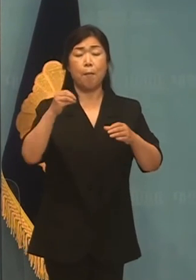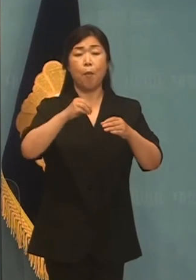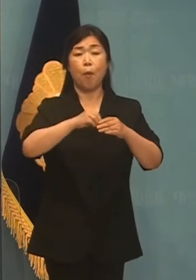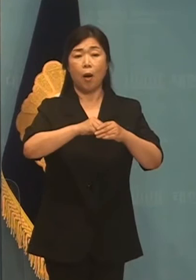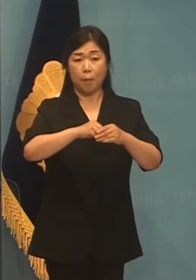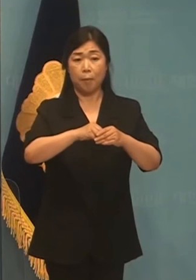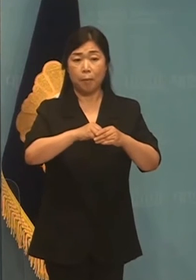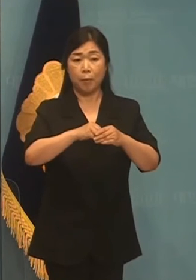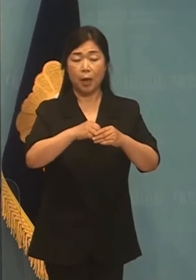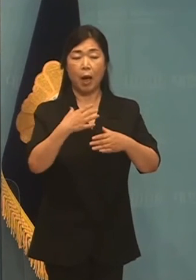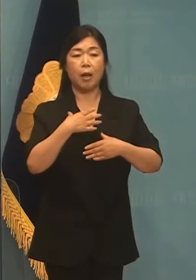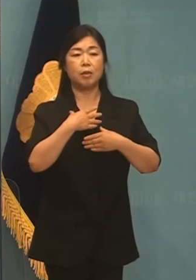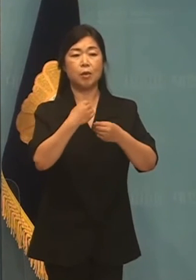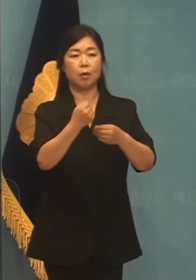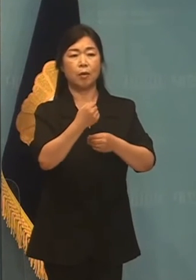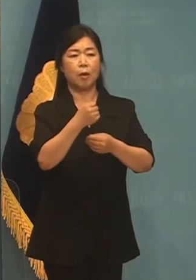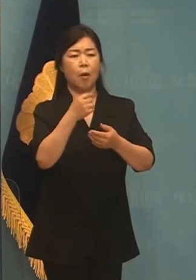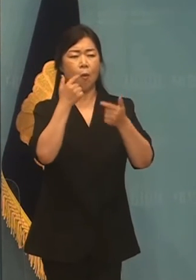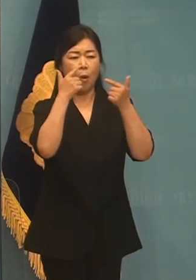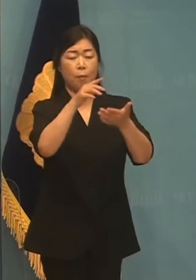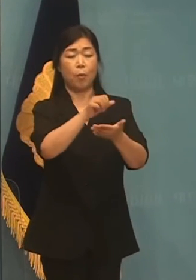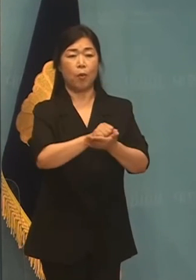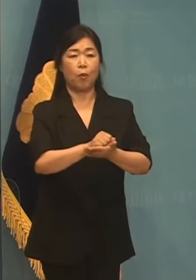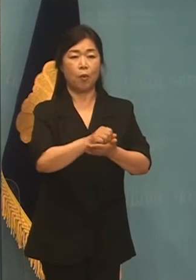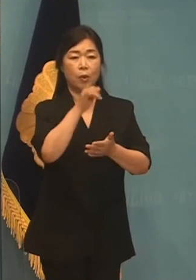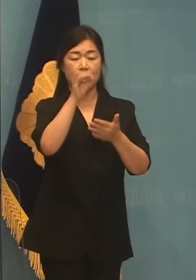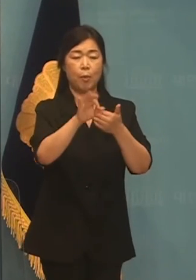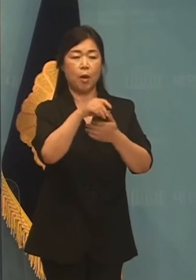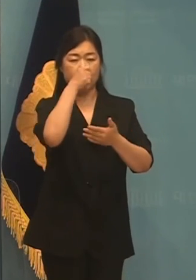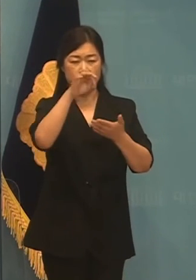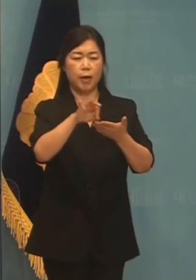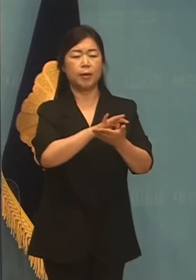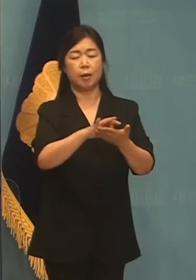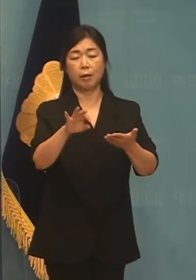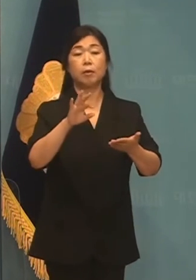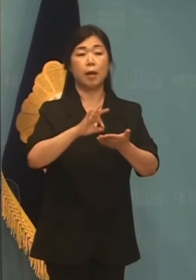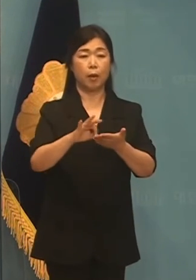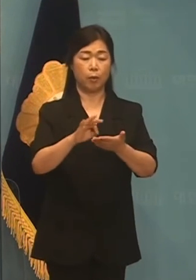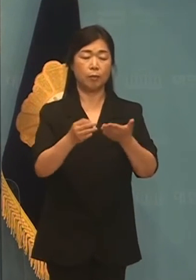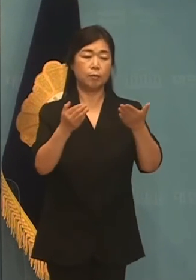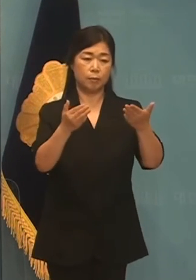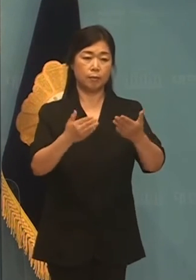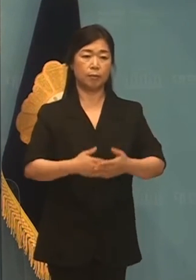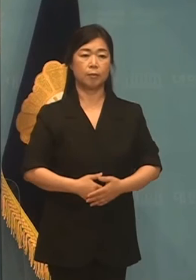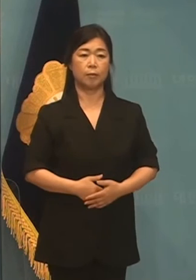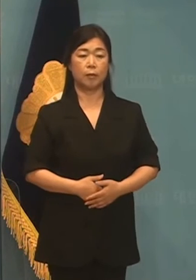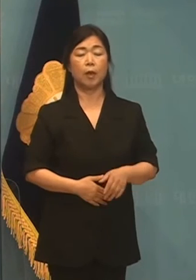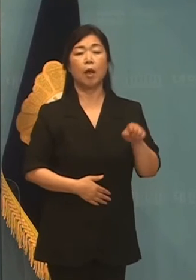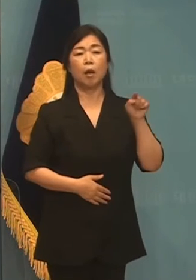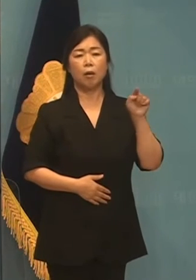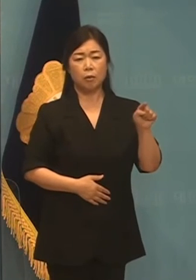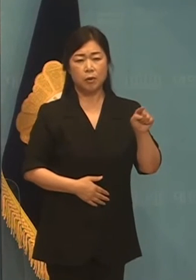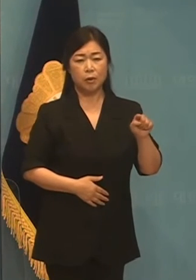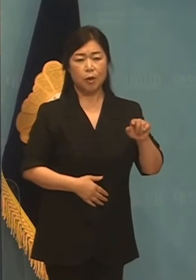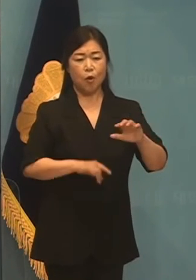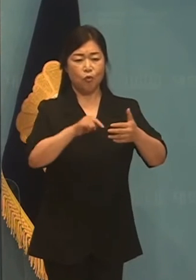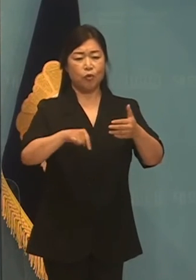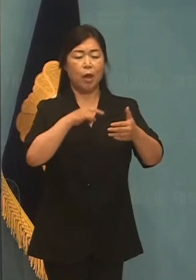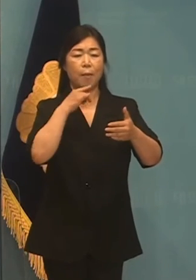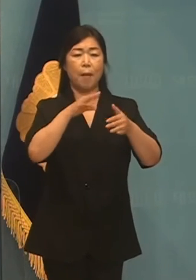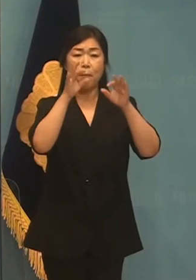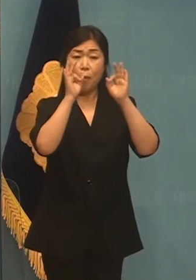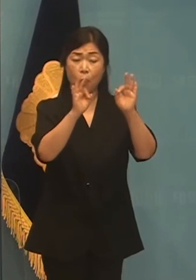동원한 안전성 확보를 위해 예산을 사용하는 것입니다. 이것이 국내만